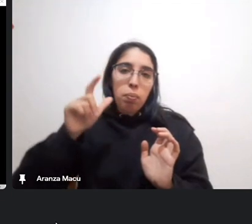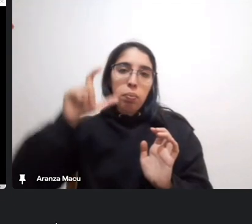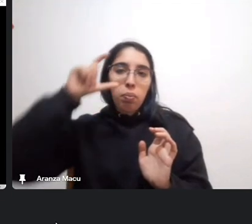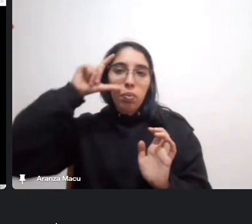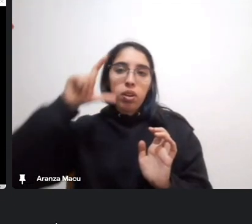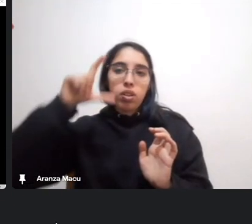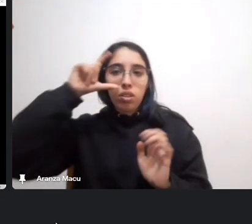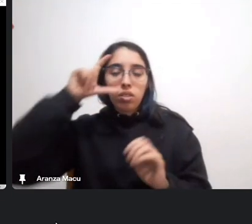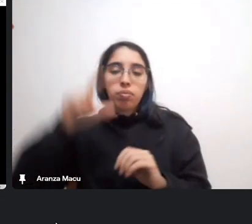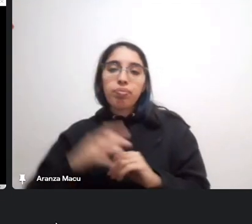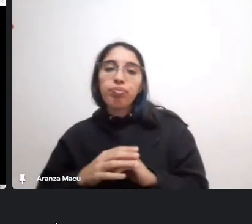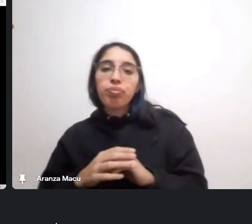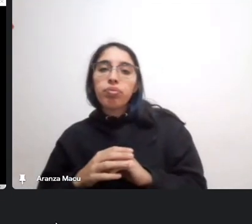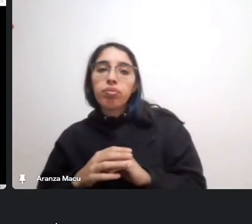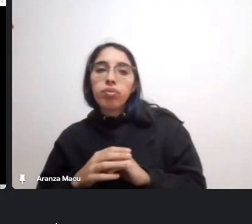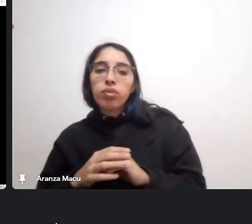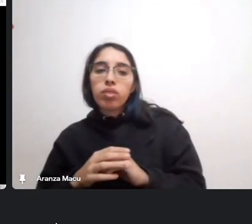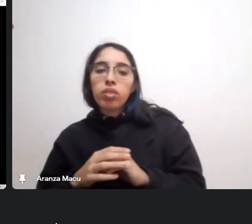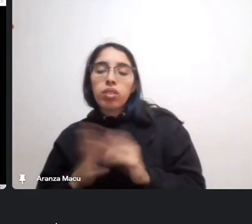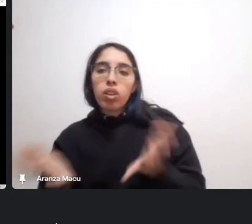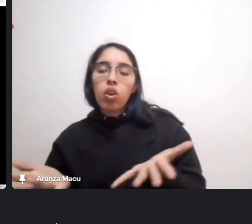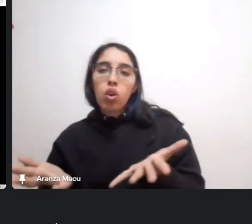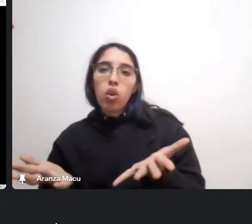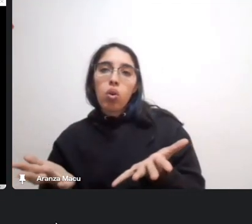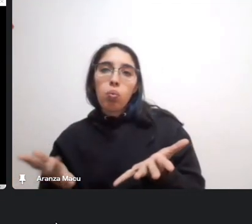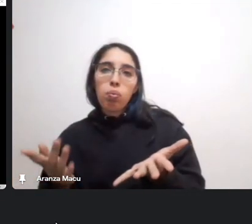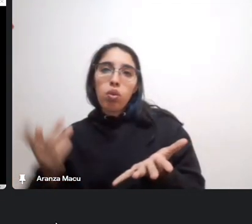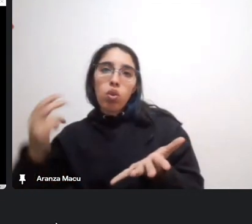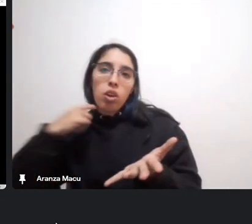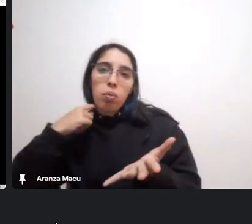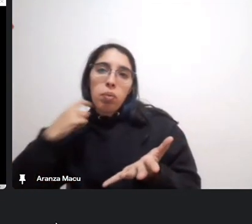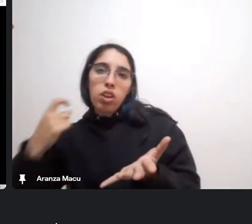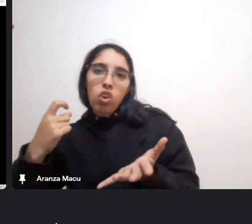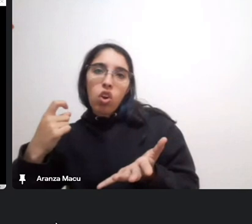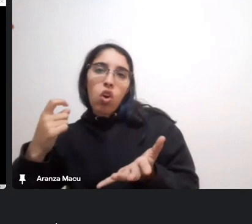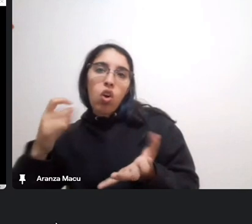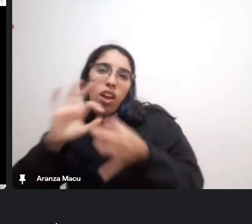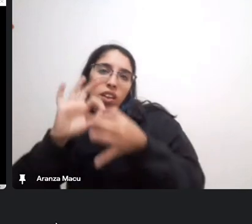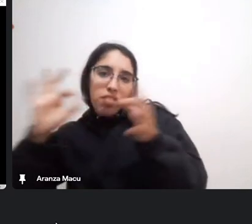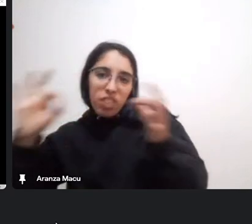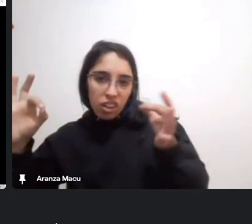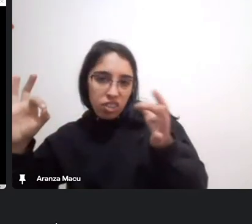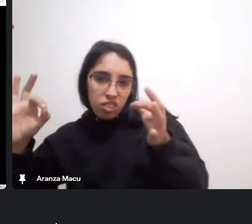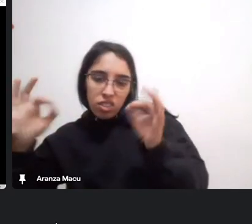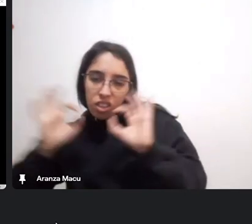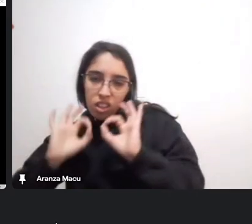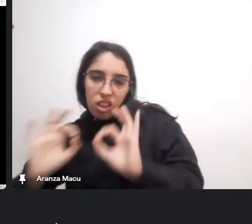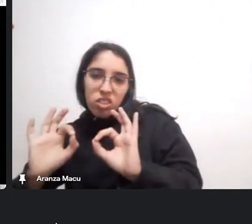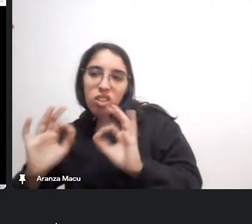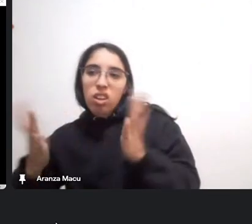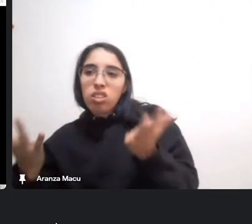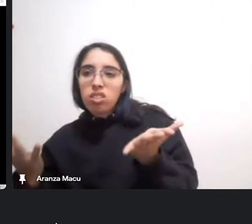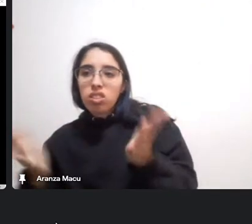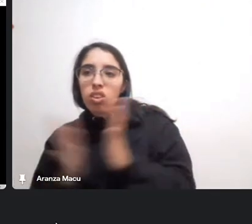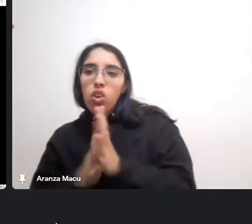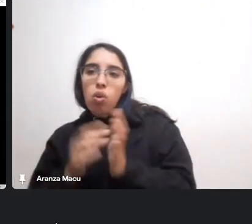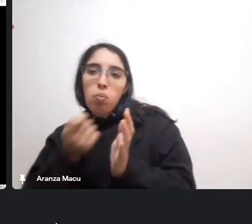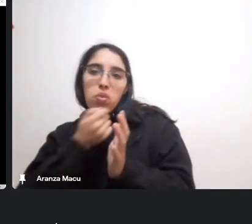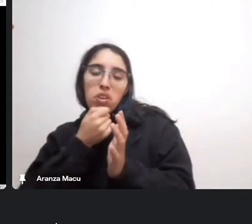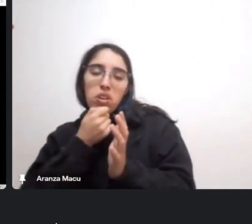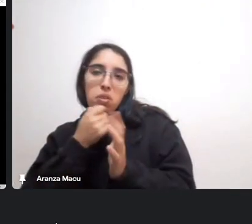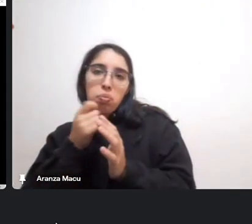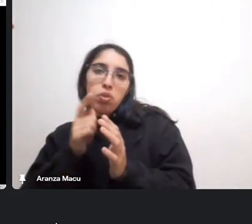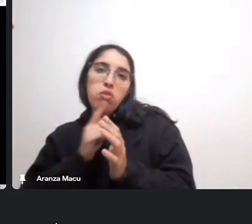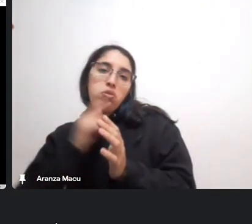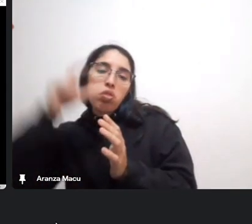que uno tiene el lugar, ¿sí? Sino quiere decir que ocurre, ¿sí? Si alguien lo tuviese que analizar, no lo entendería. Bueno, esta frase